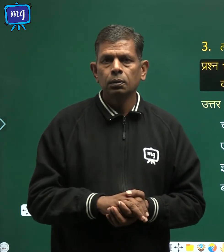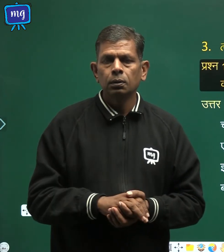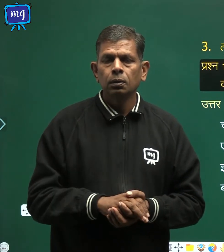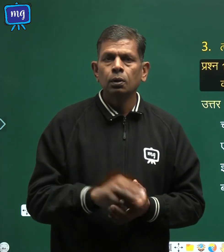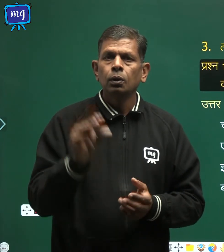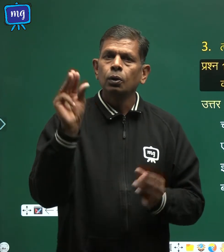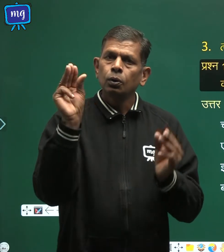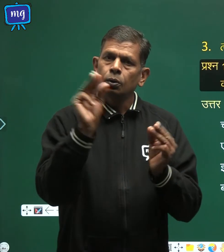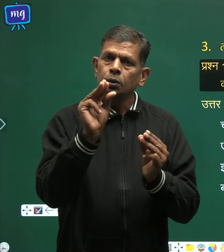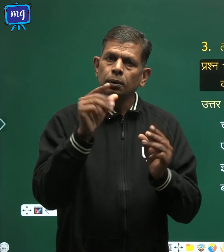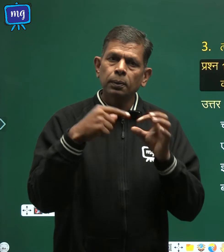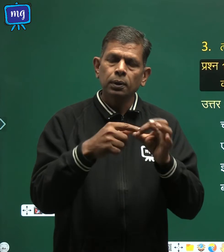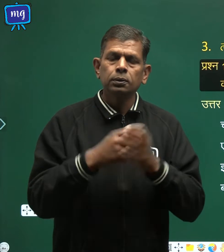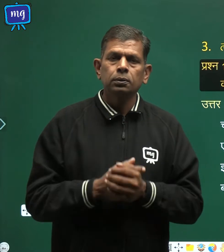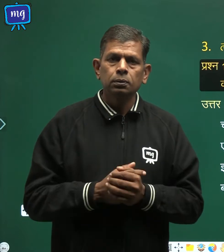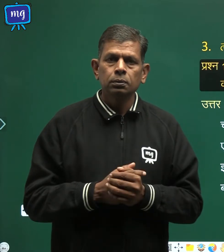लघुत्तरात्मक प्रश्न।